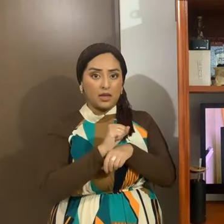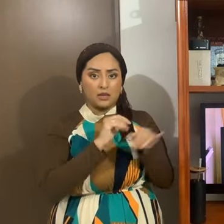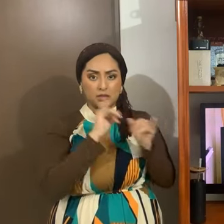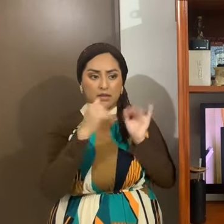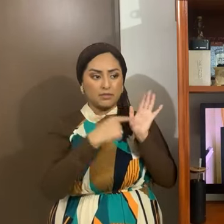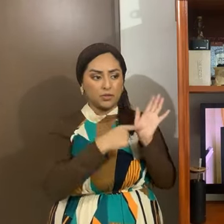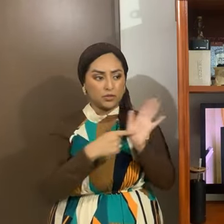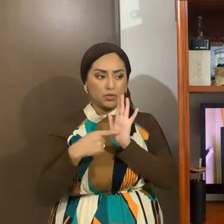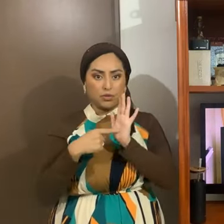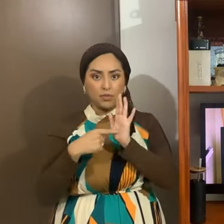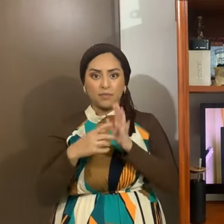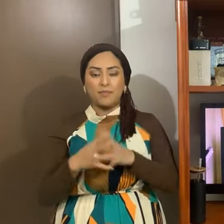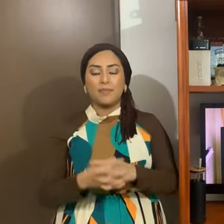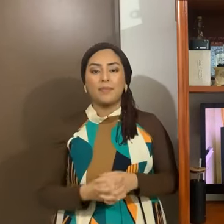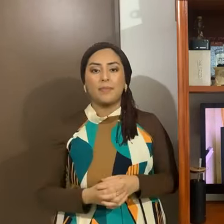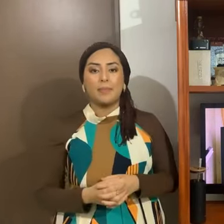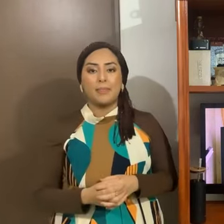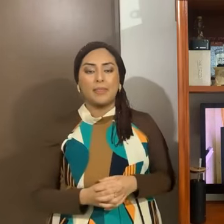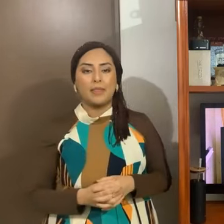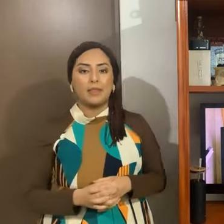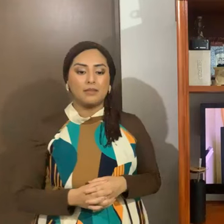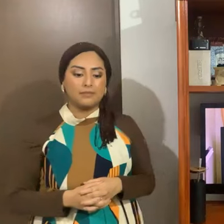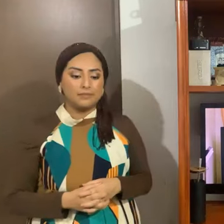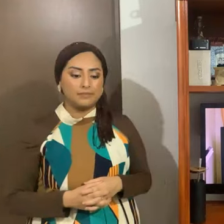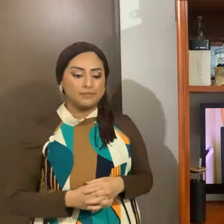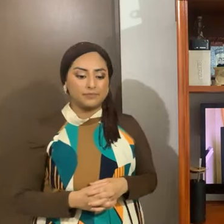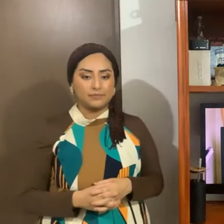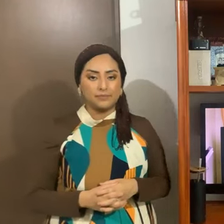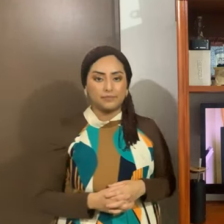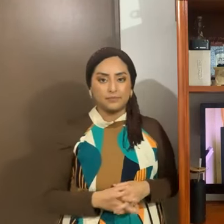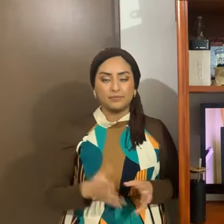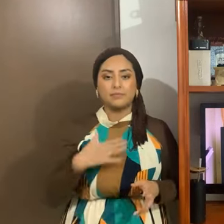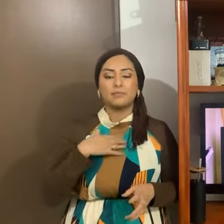lo reflejan. Ahora ya no lo dije en forma de pregunta, sino como